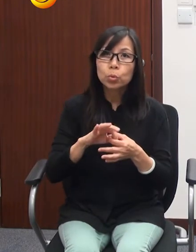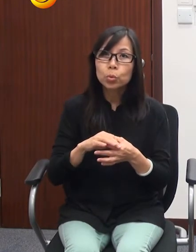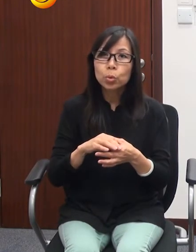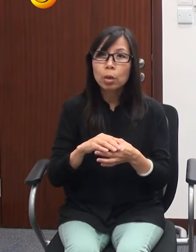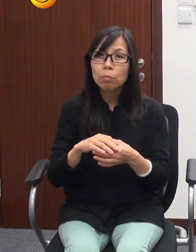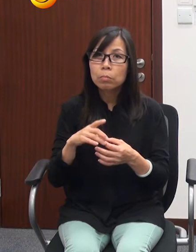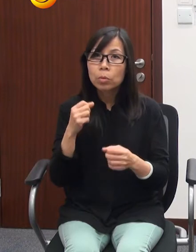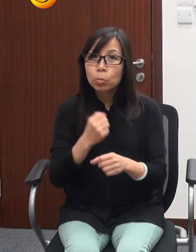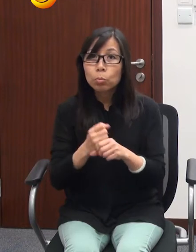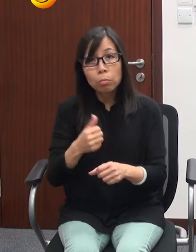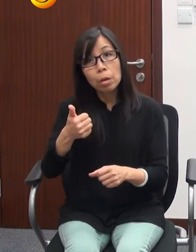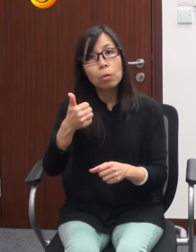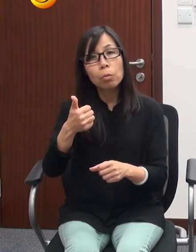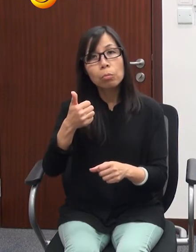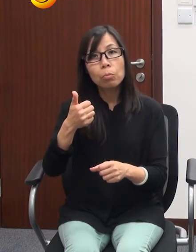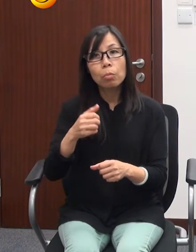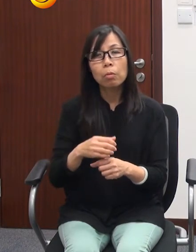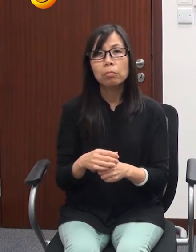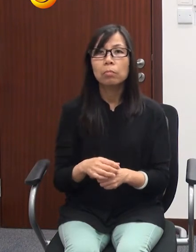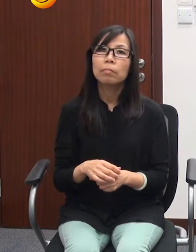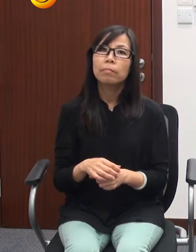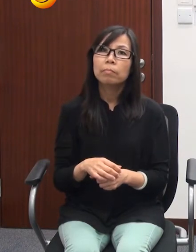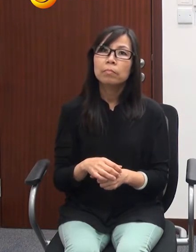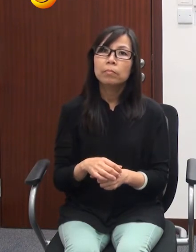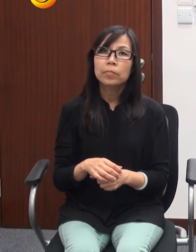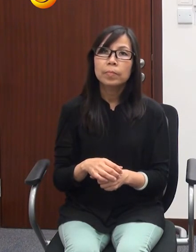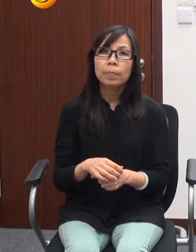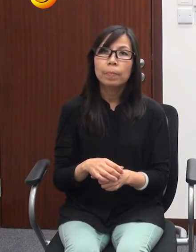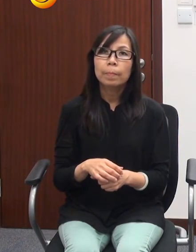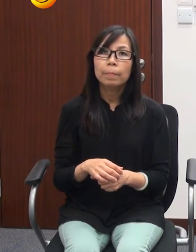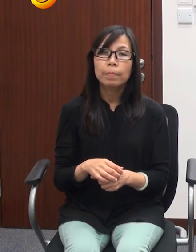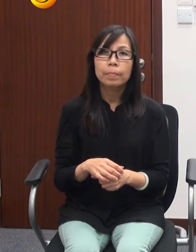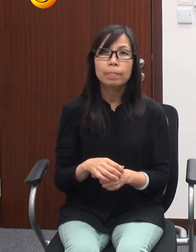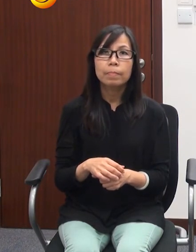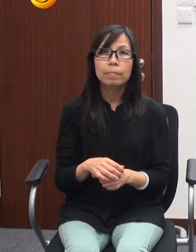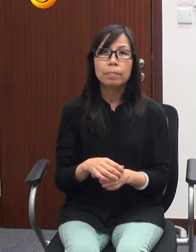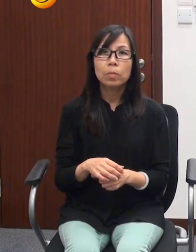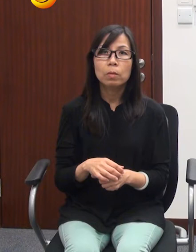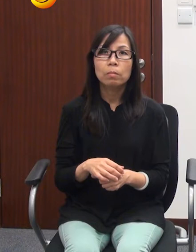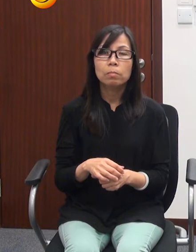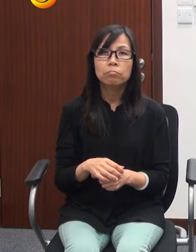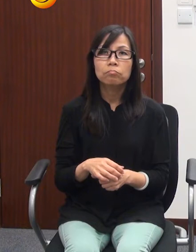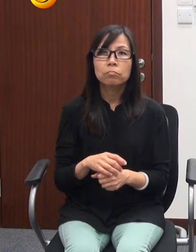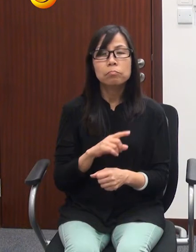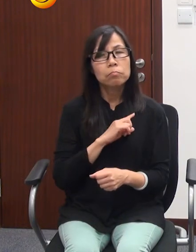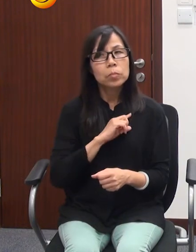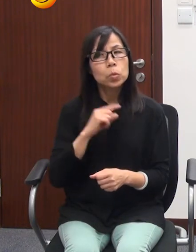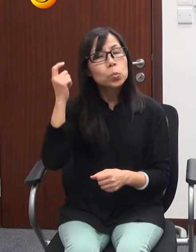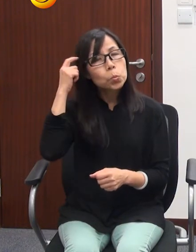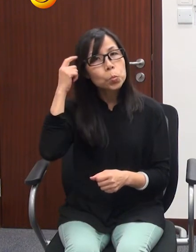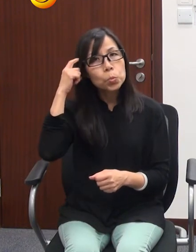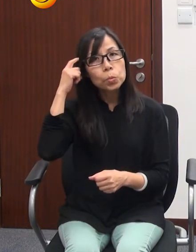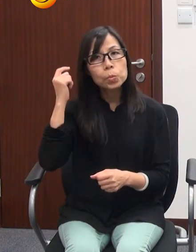點解呢件事又唔搞咧？ 我覺得有趣咯，即係其實即係我其實都若摸都知道，